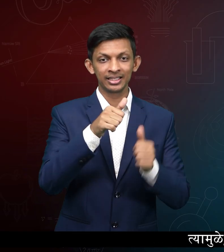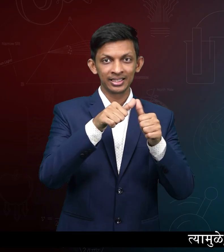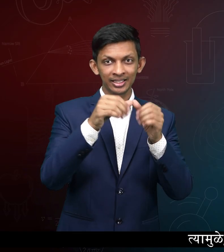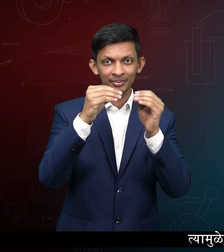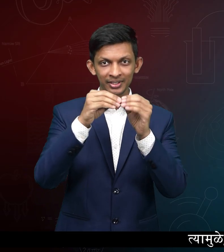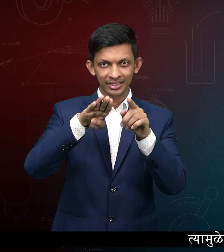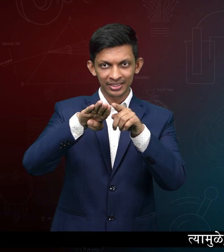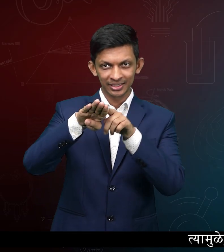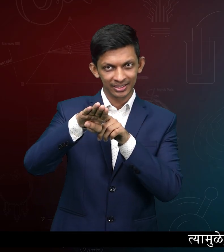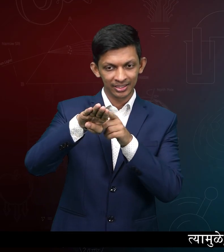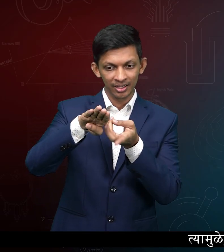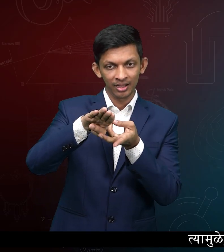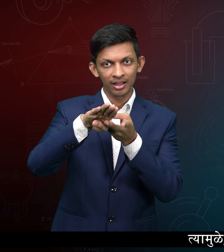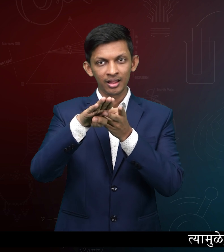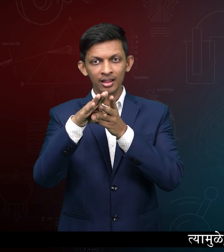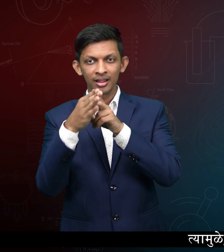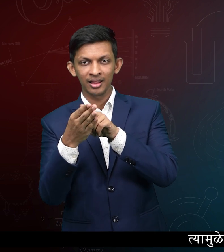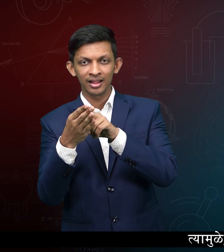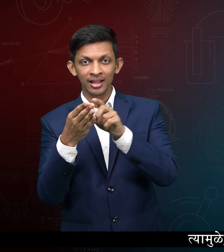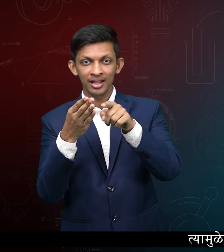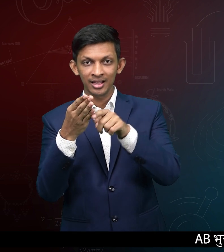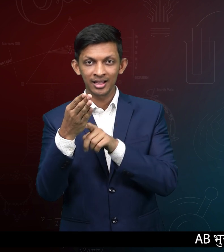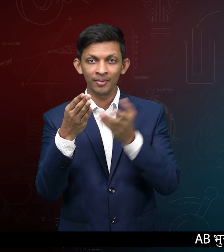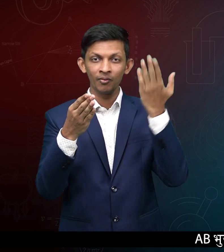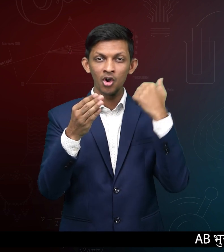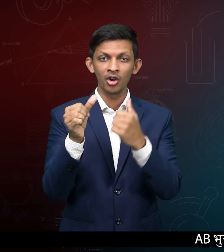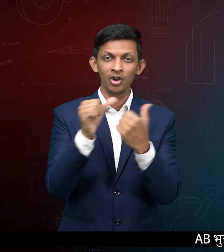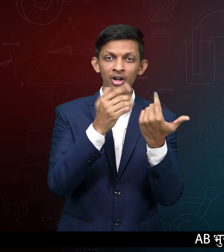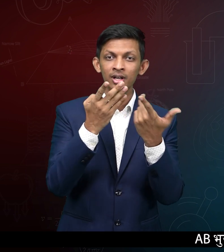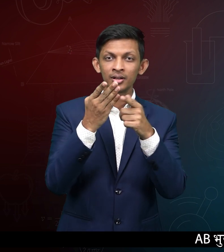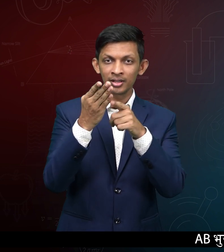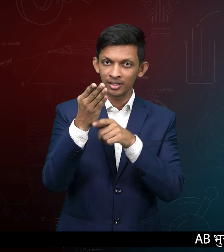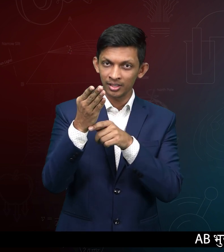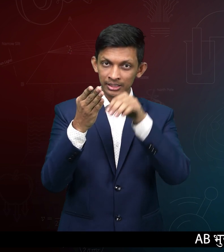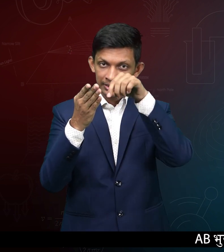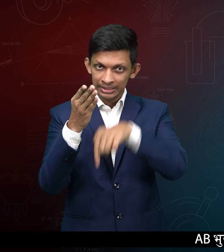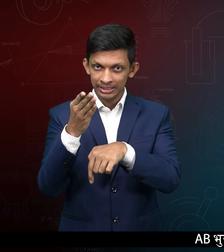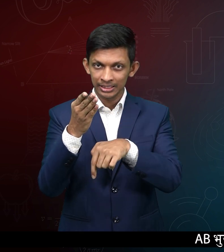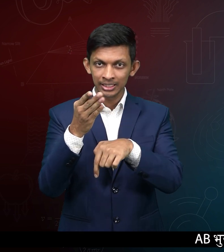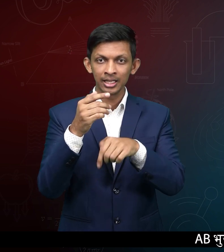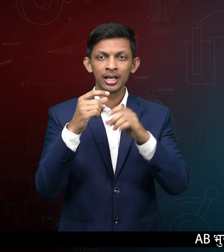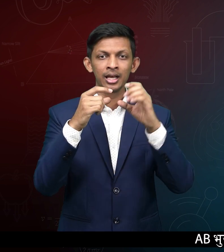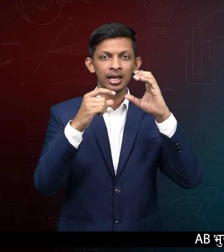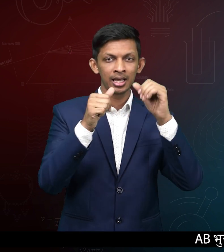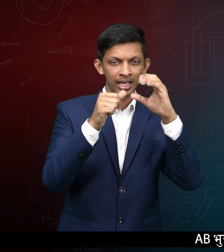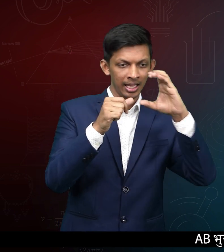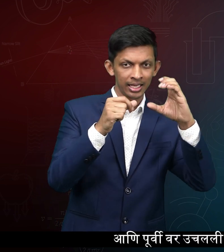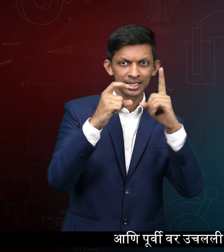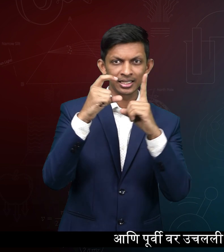त्यामुळे पूर्वी खाली ढकलली गेलेली AB भुजा आता वर उचलली जाते आणि पूर्वी